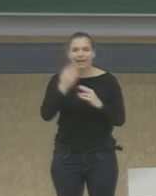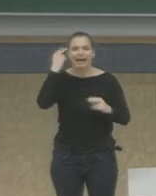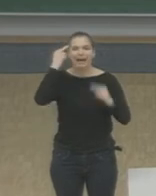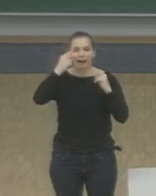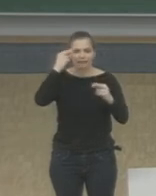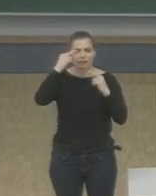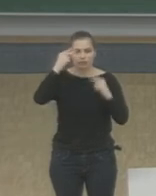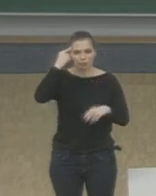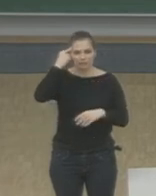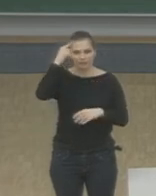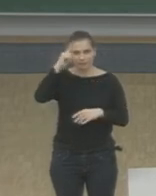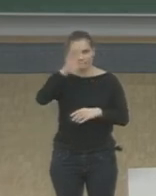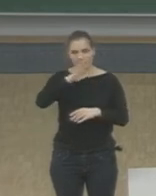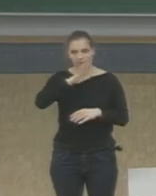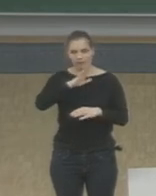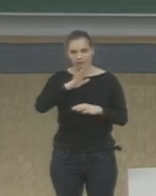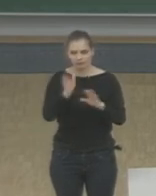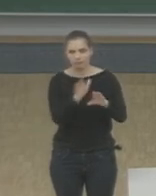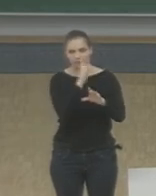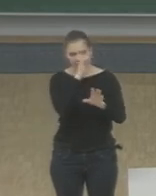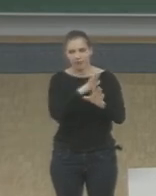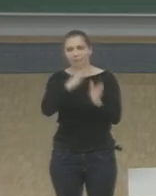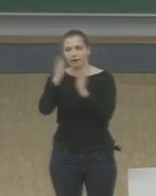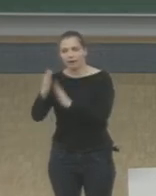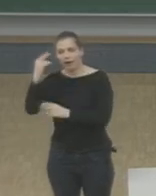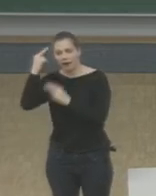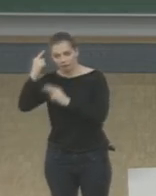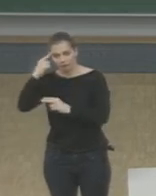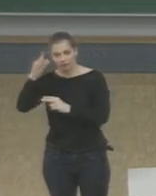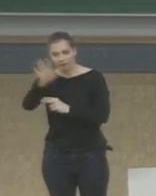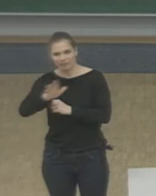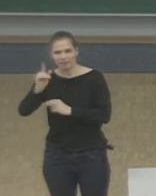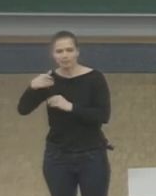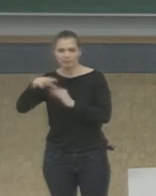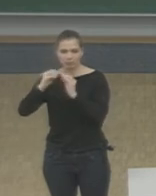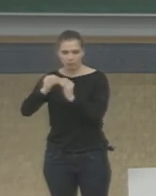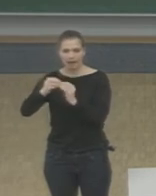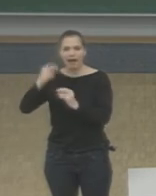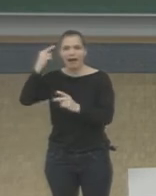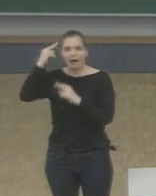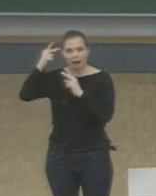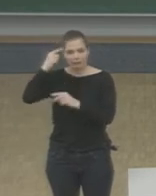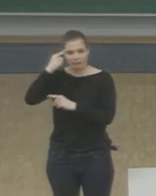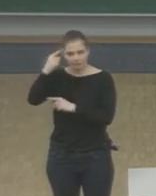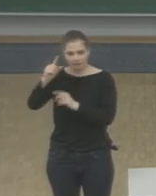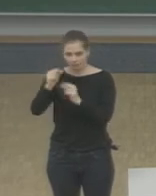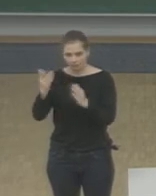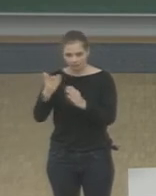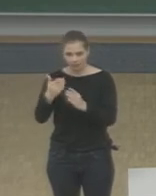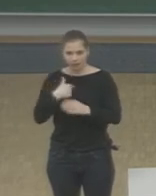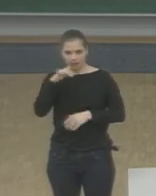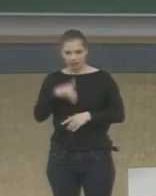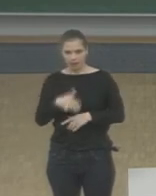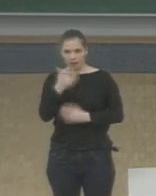Beim Reflexionswissen wird es jetzt etwas schwierig. Punkt 1. Im Reflexionswissen interagieren mathematische